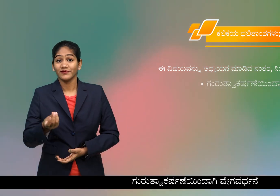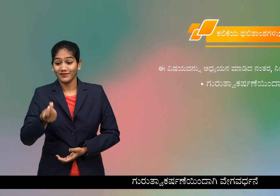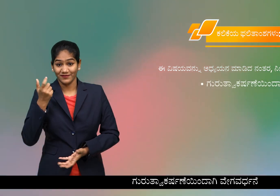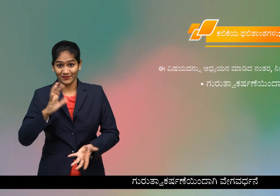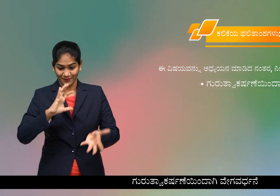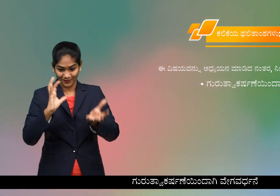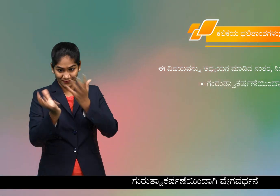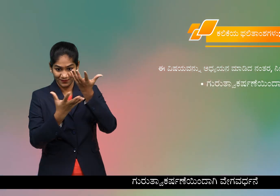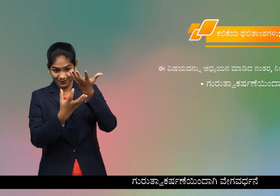ಗುರುತ್ವಾಕರ್ಷಣೆಯಿಂದಾಗಿ ವೇಗವರ್ಧನೆ,